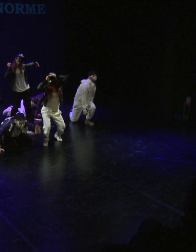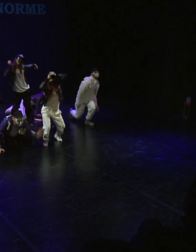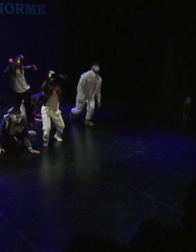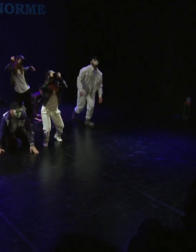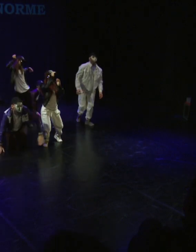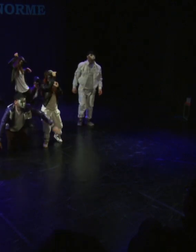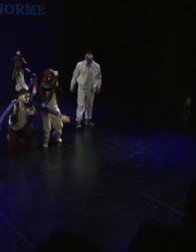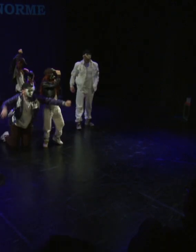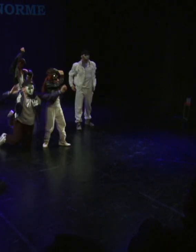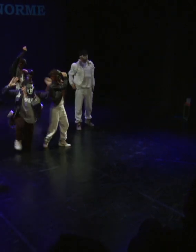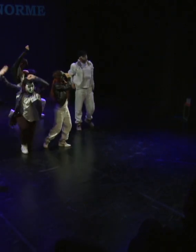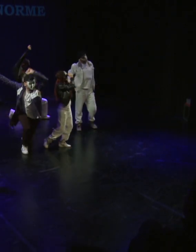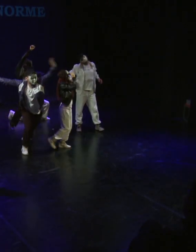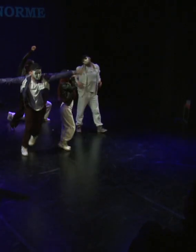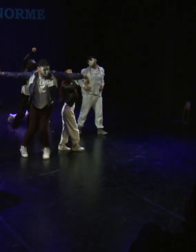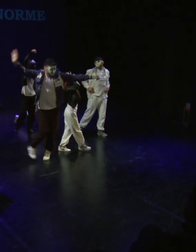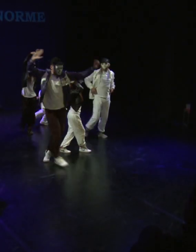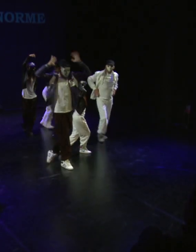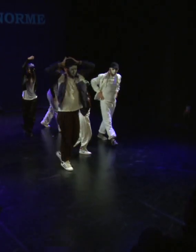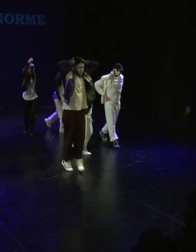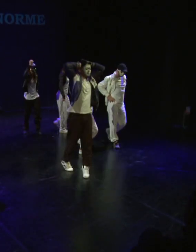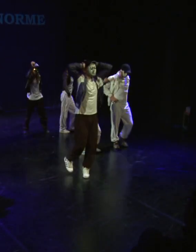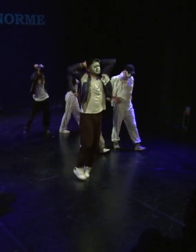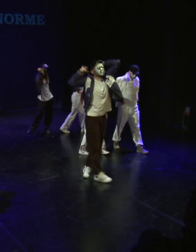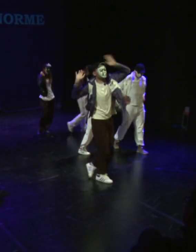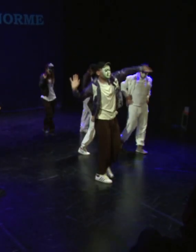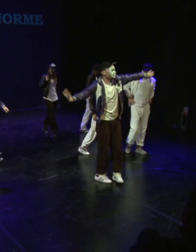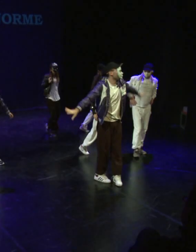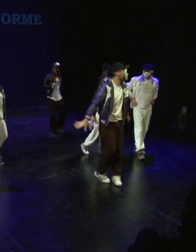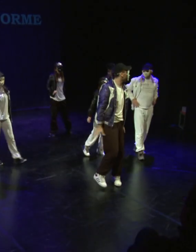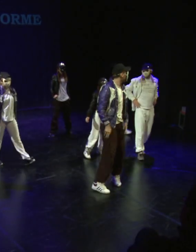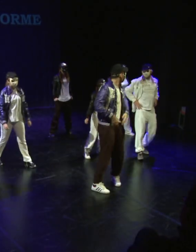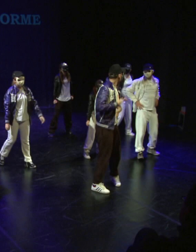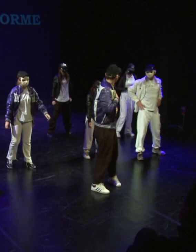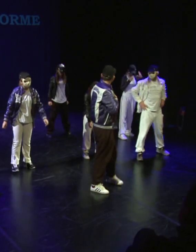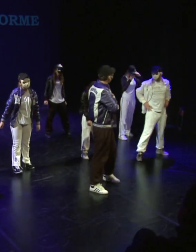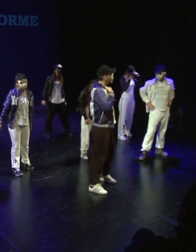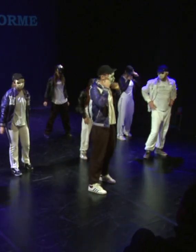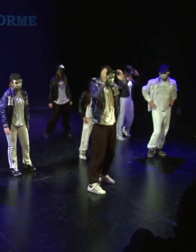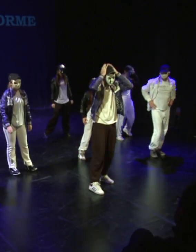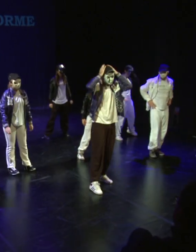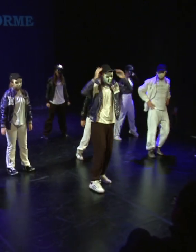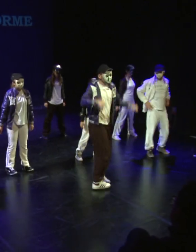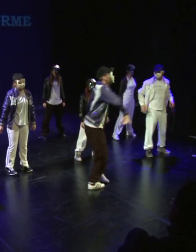I leave, brush my teeth with a bottle of Jack. 'Cause when I leave for the night, I ain't coming